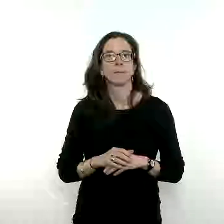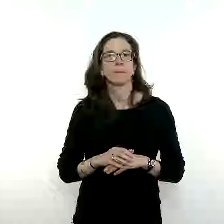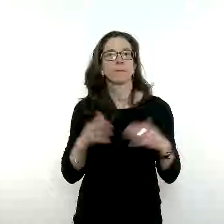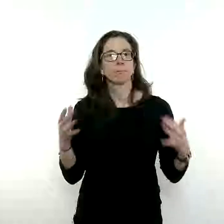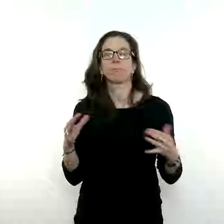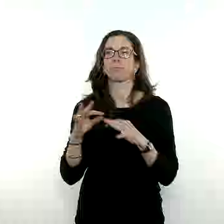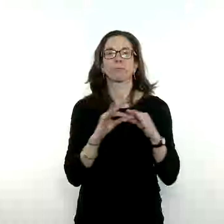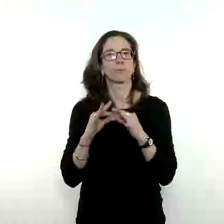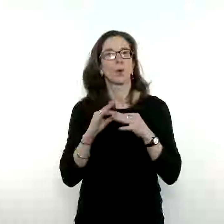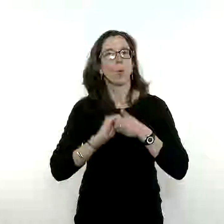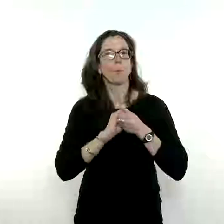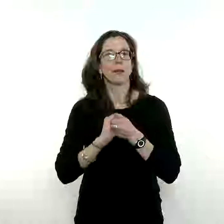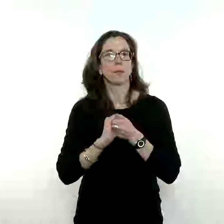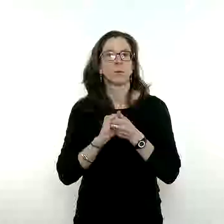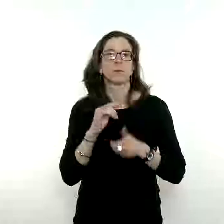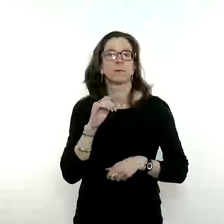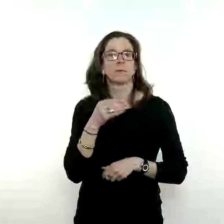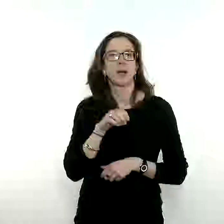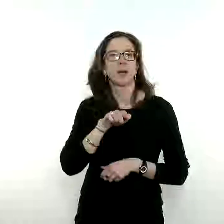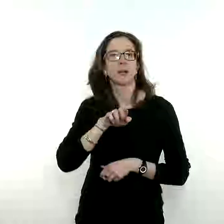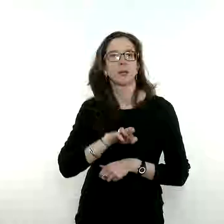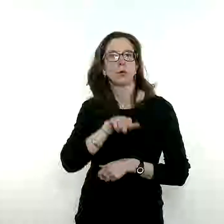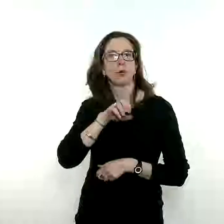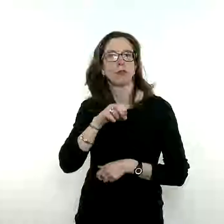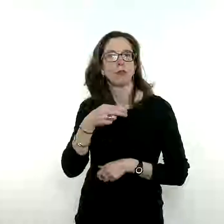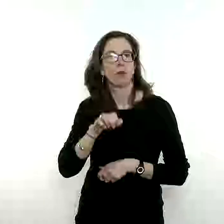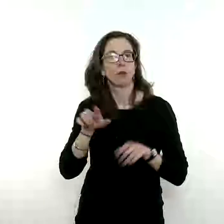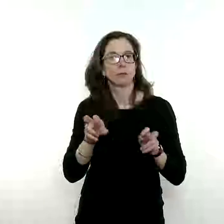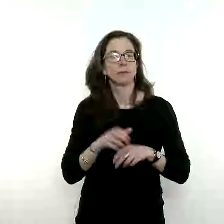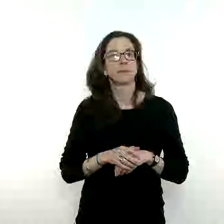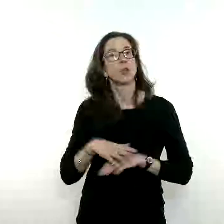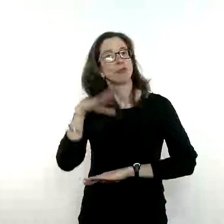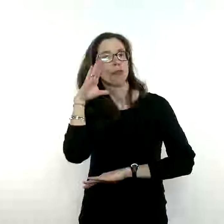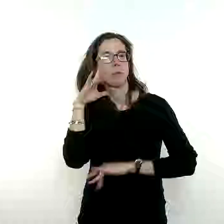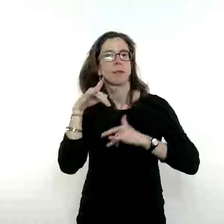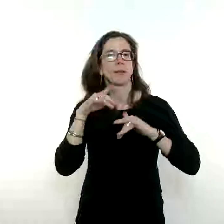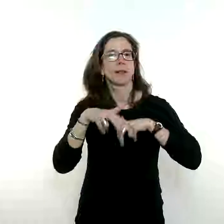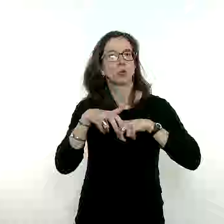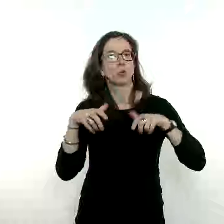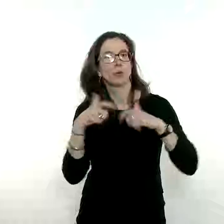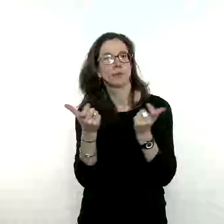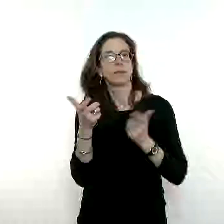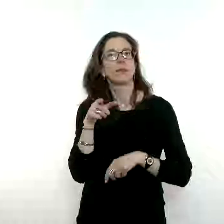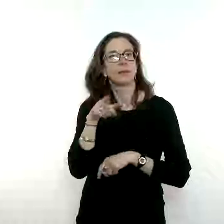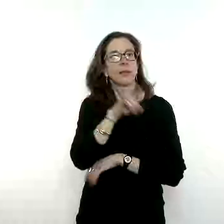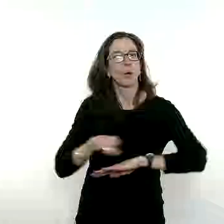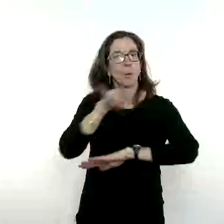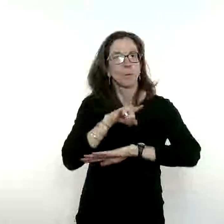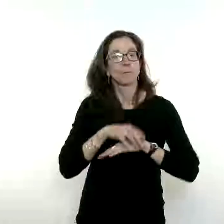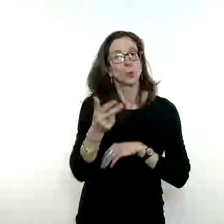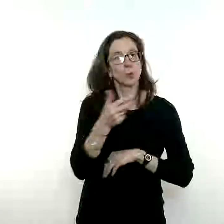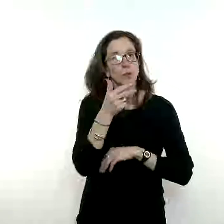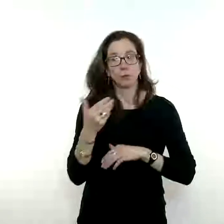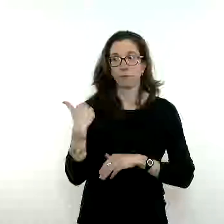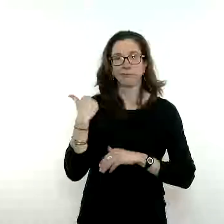de Maguelone, avec la Chambre d'agriculture de l'Hérault, ils ont obtenu, lors du